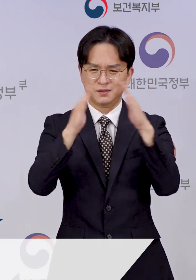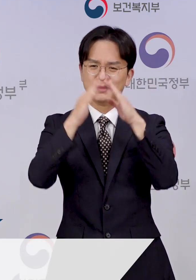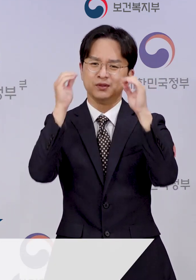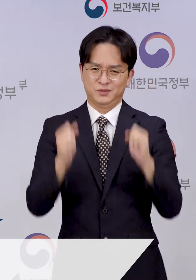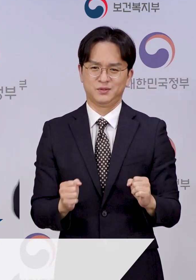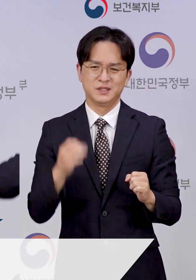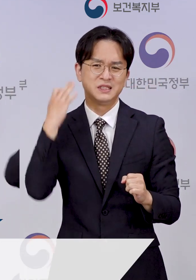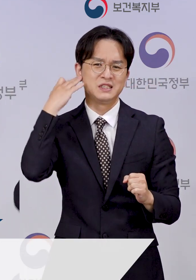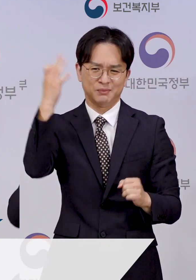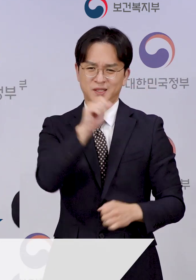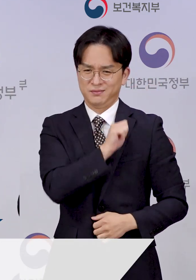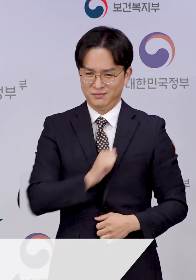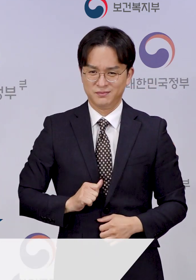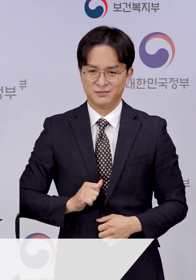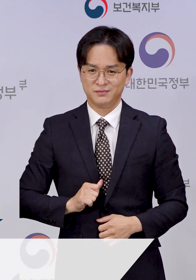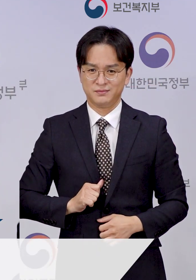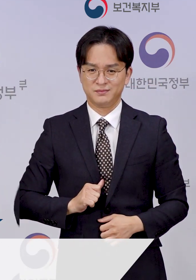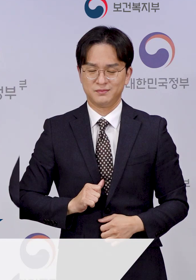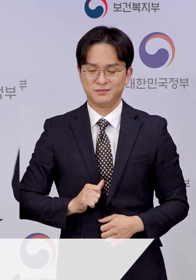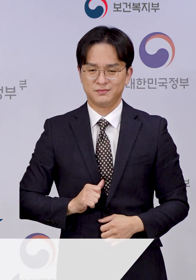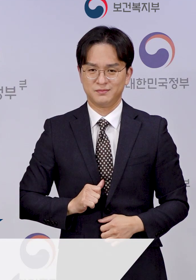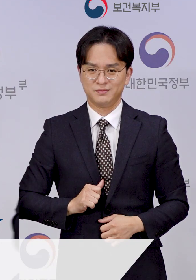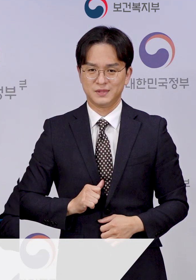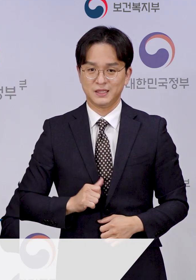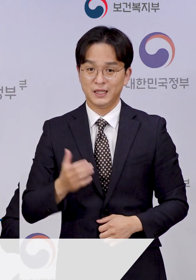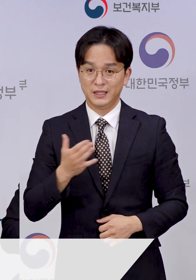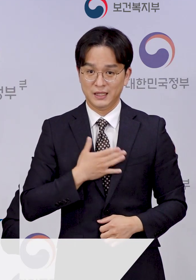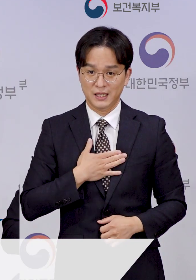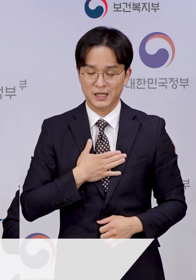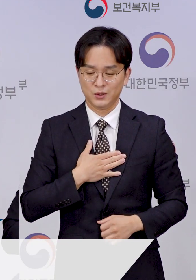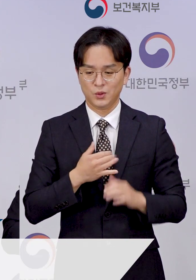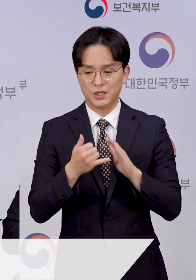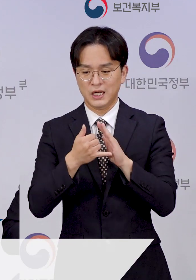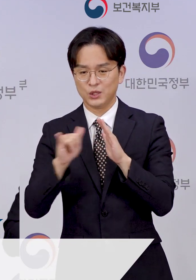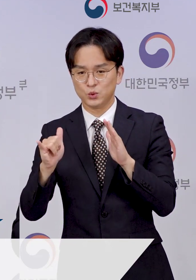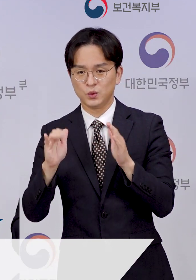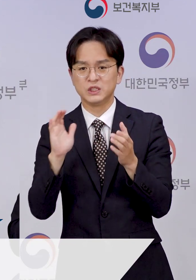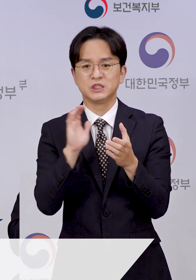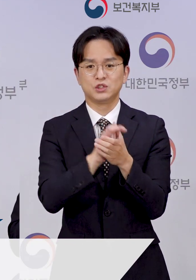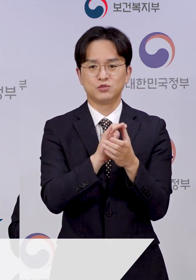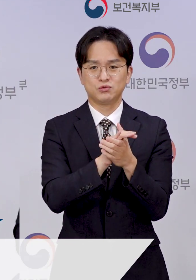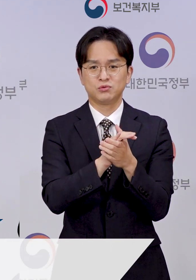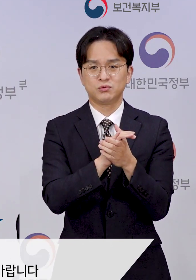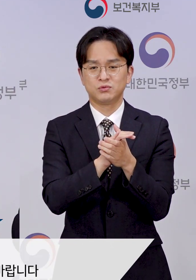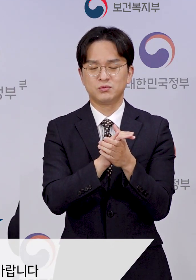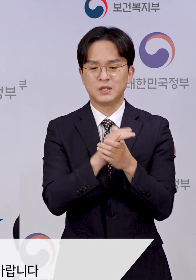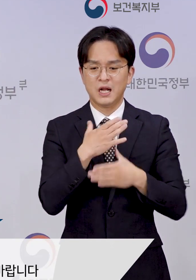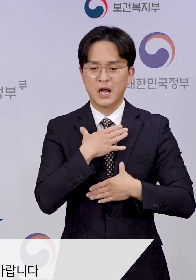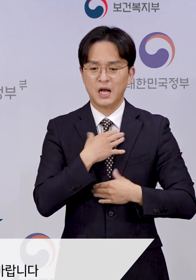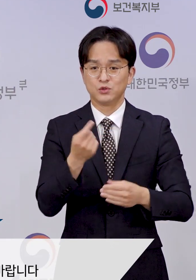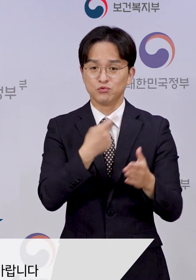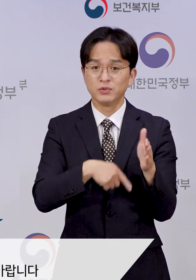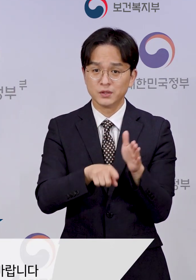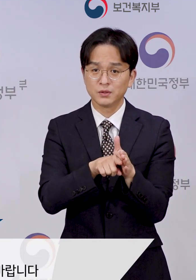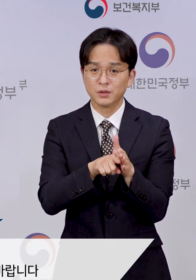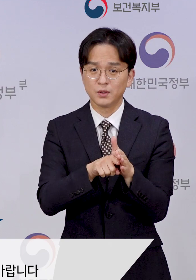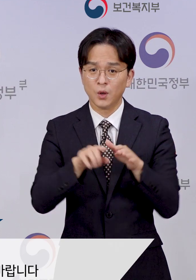지금은 소중한 가족과 이웃, 친구를 위해 잠시 거리를 두실 때입니다. 항상 어느